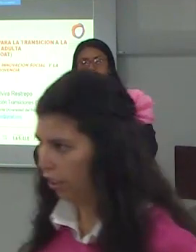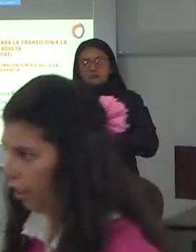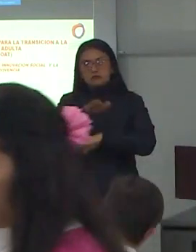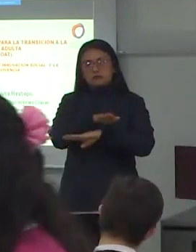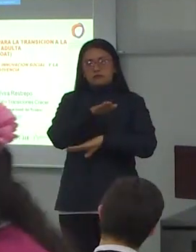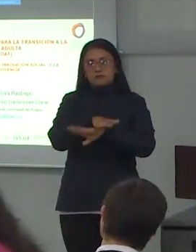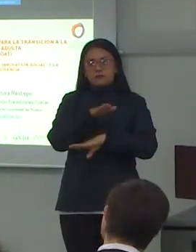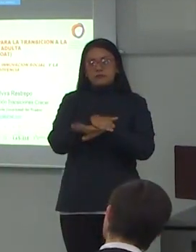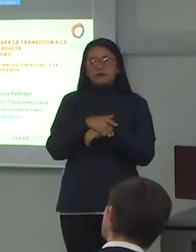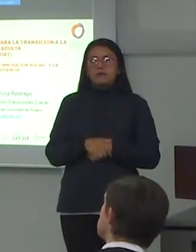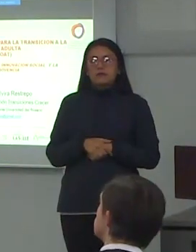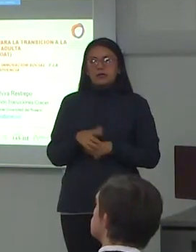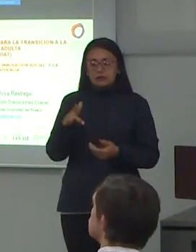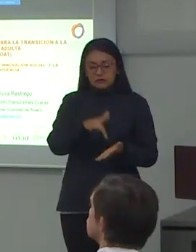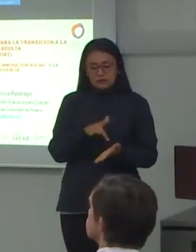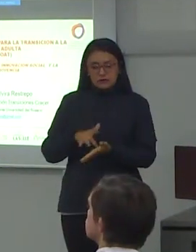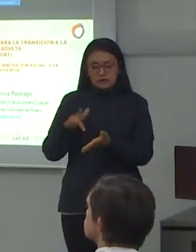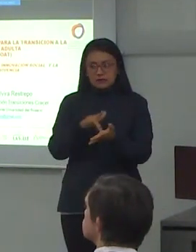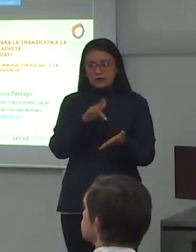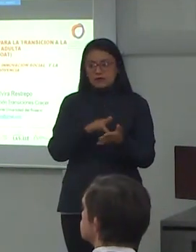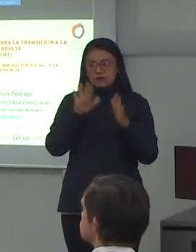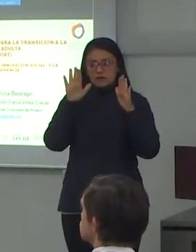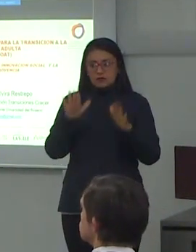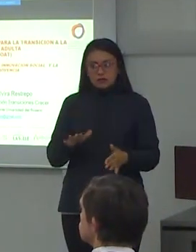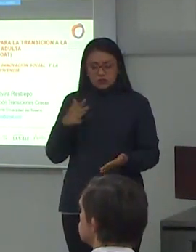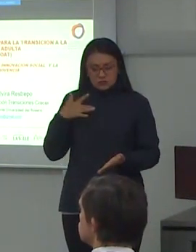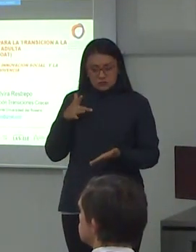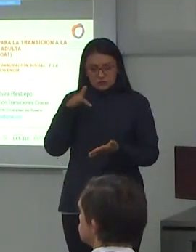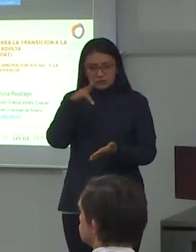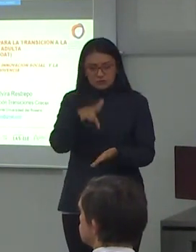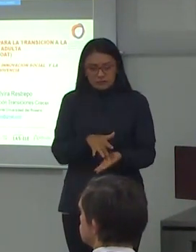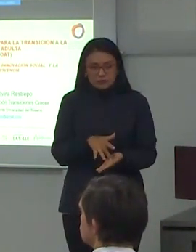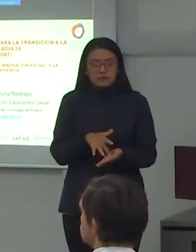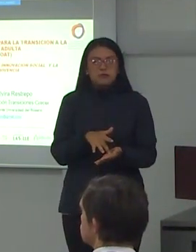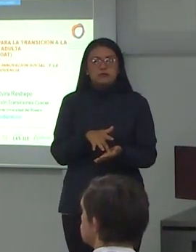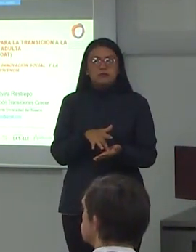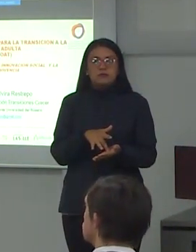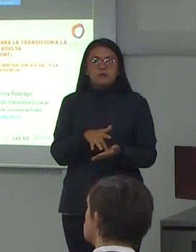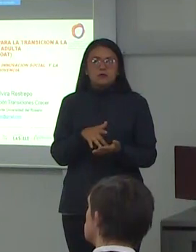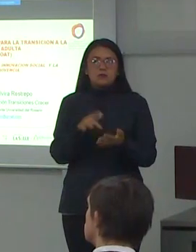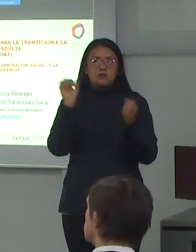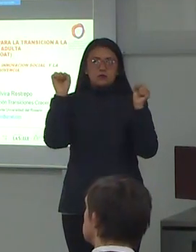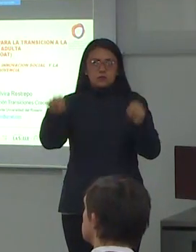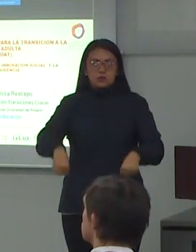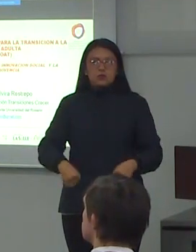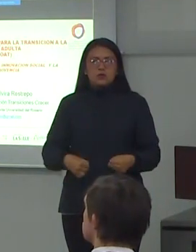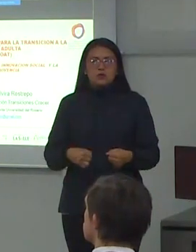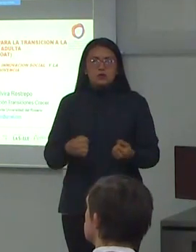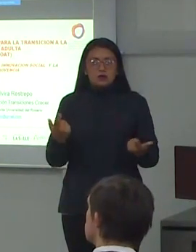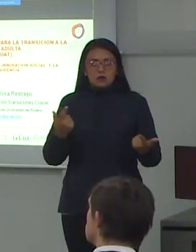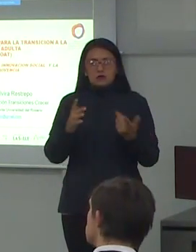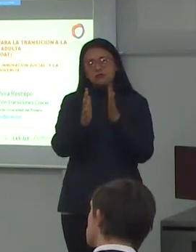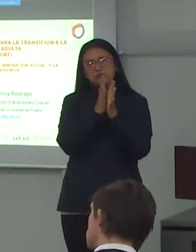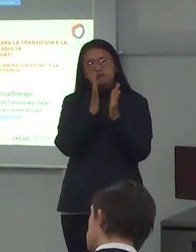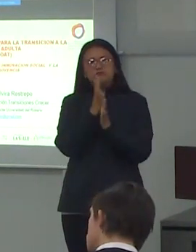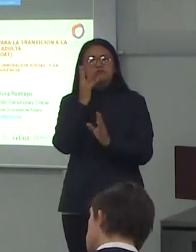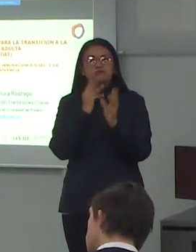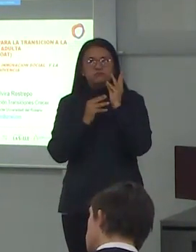los que estamos participando acá como asistentes, pues vamos a tener la posibilidad de contar